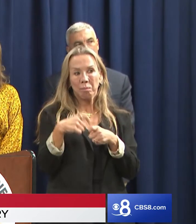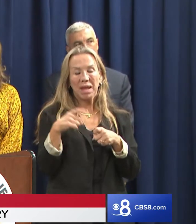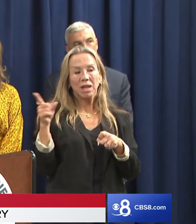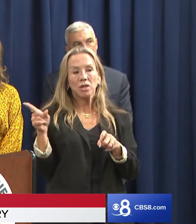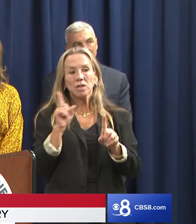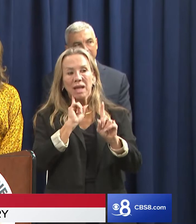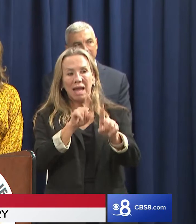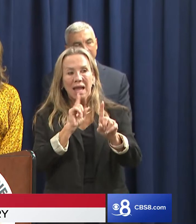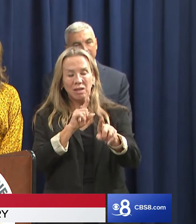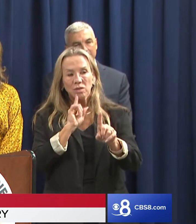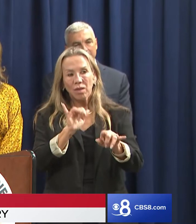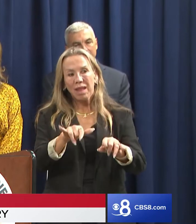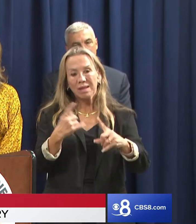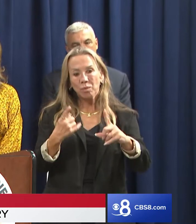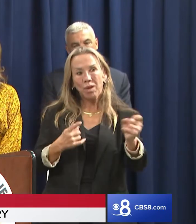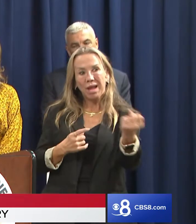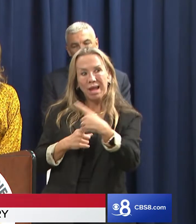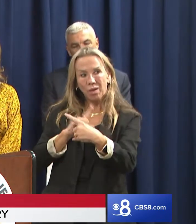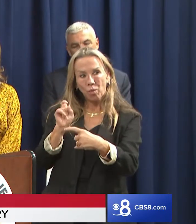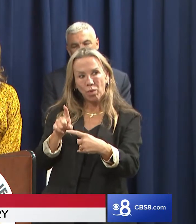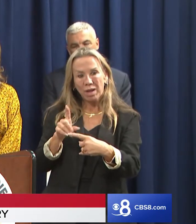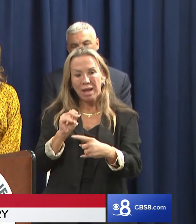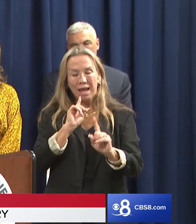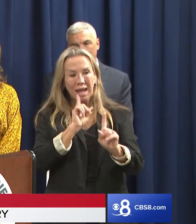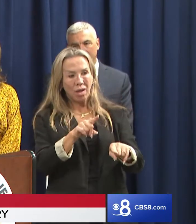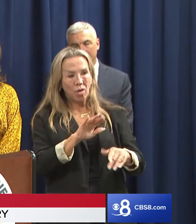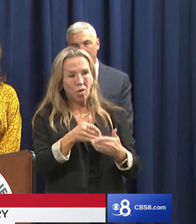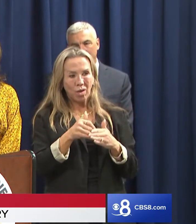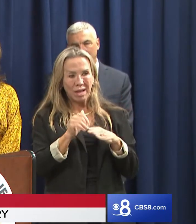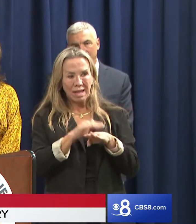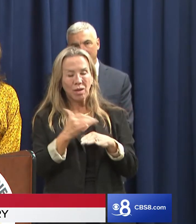Esperamos que en las siguientes 24 horas tengamos más información para los